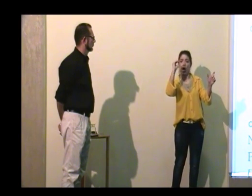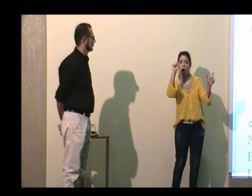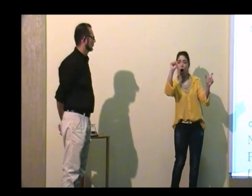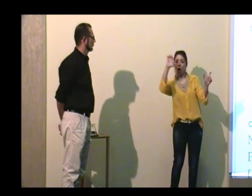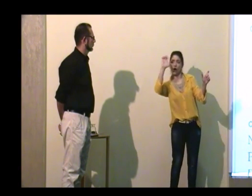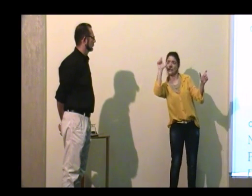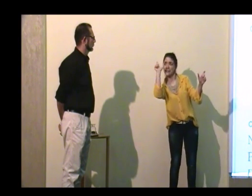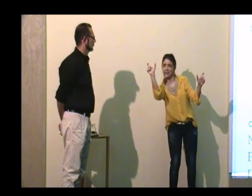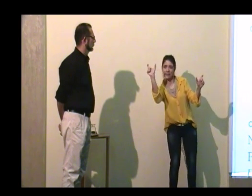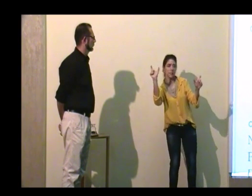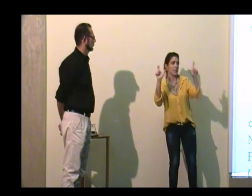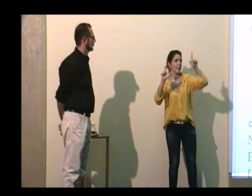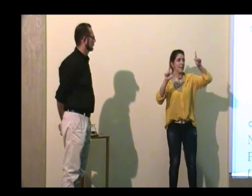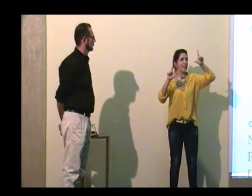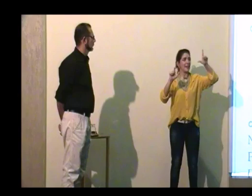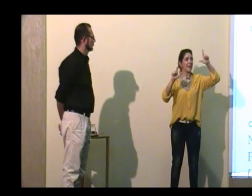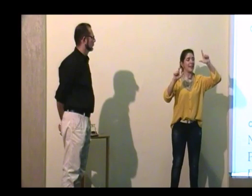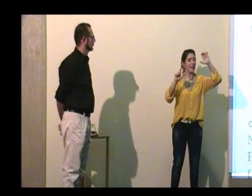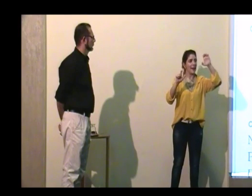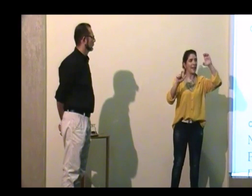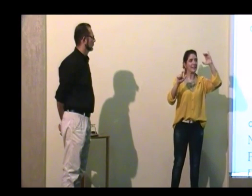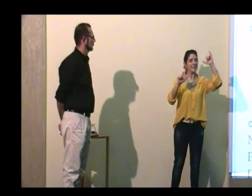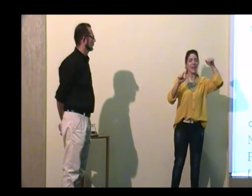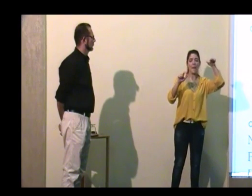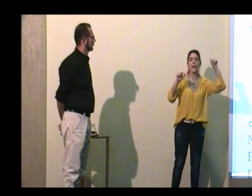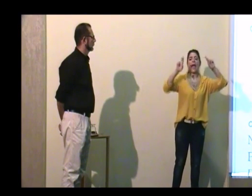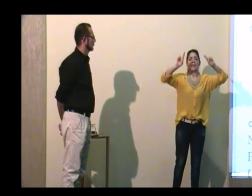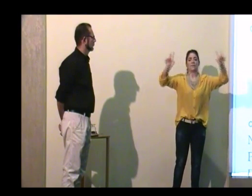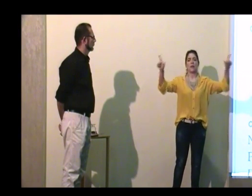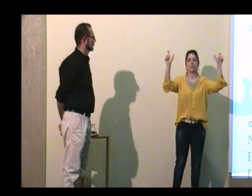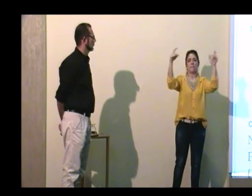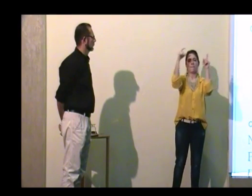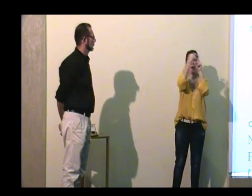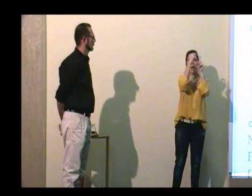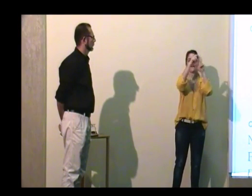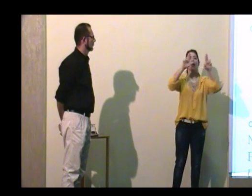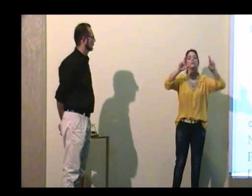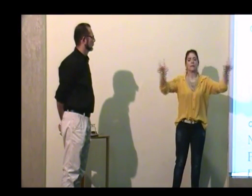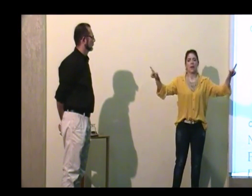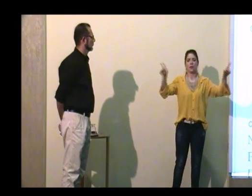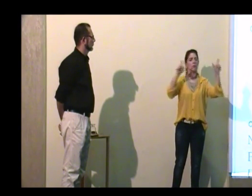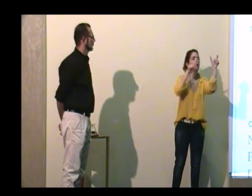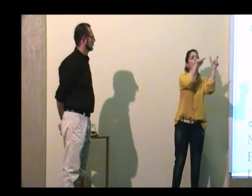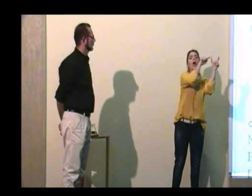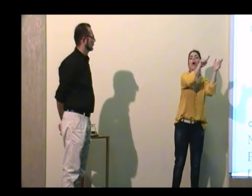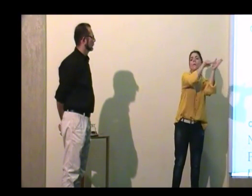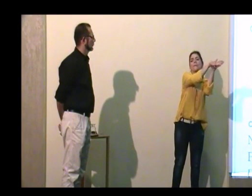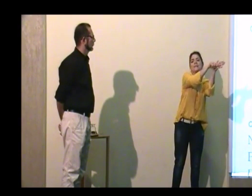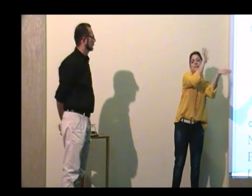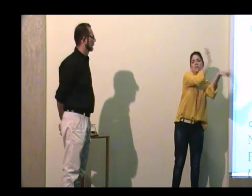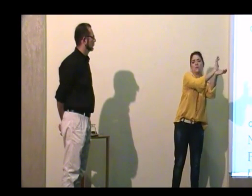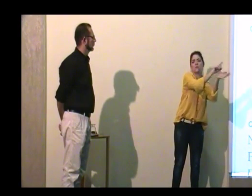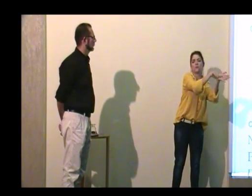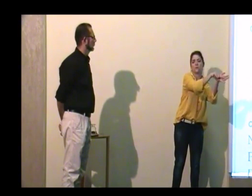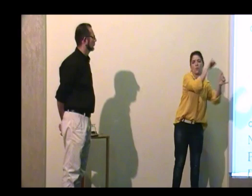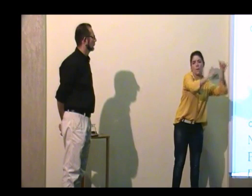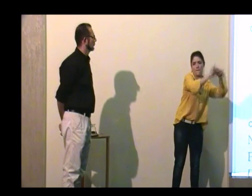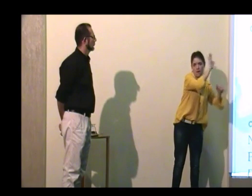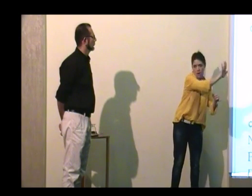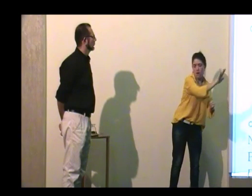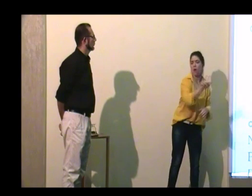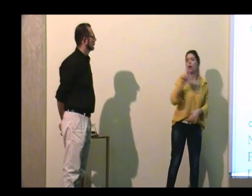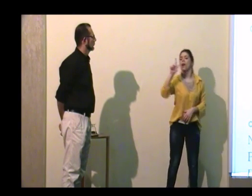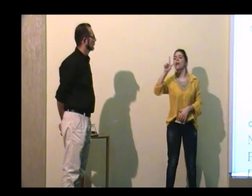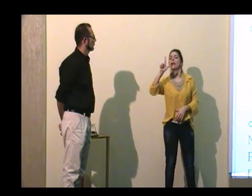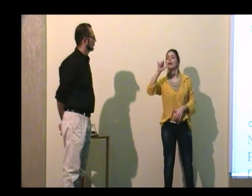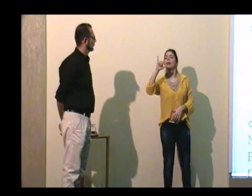Glicemia não é um açúcar. Glicose é açúcar. Glicemia são coisas diferentes. São palavras parecidas, mas são